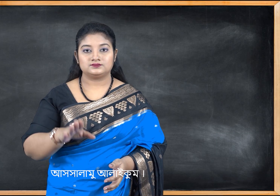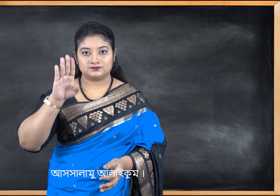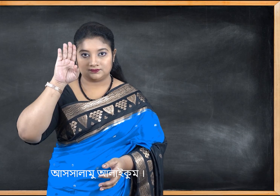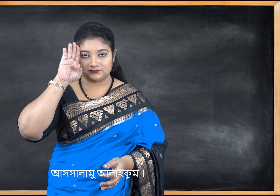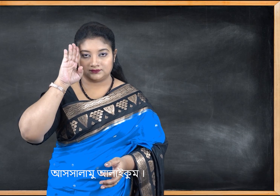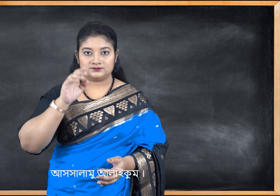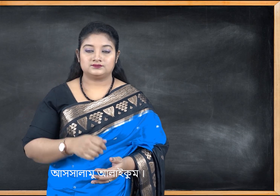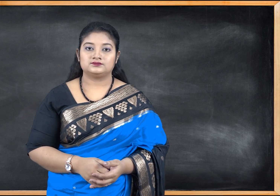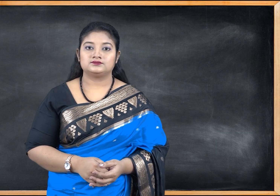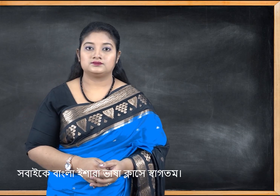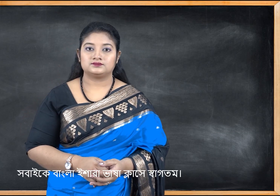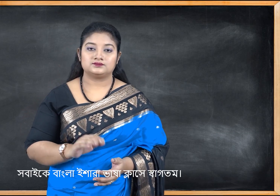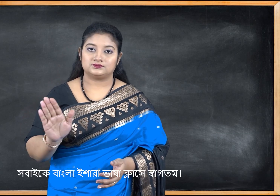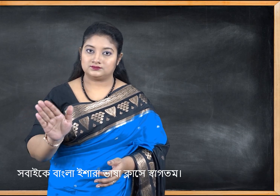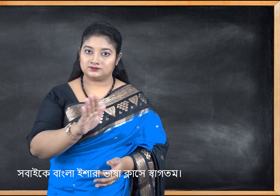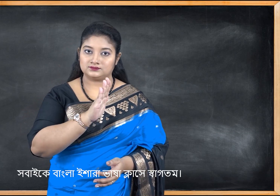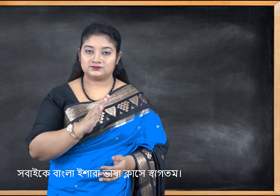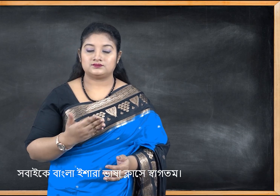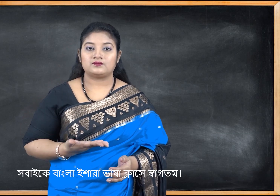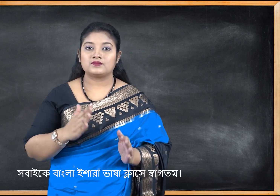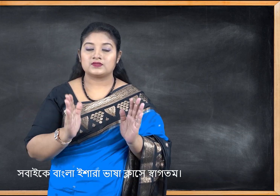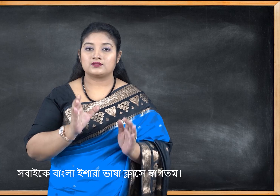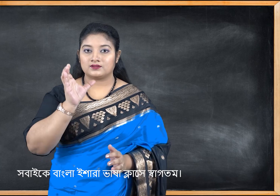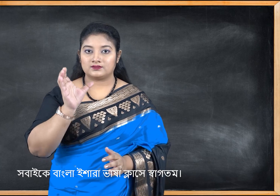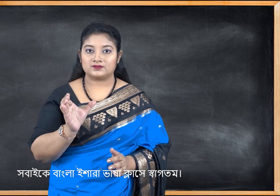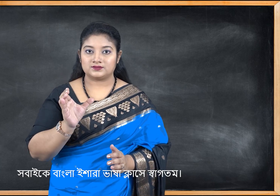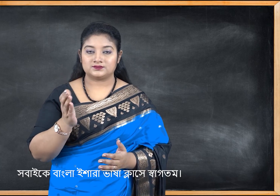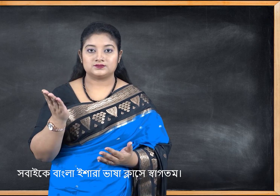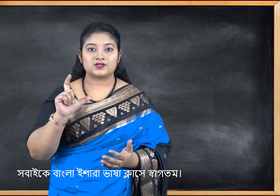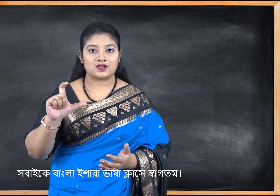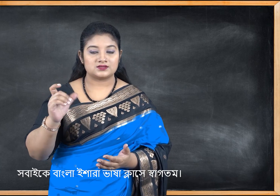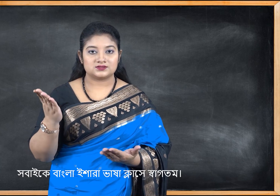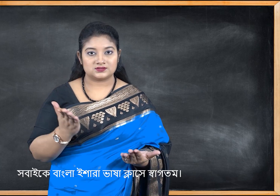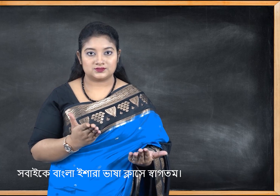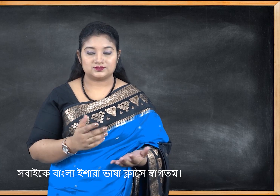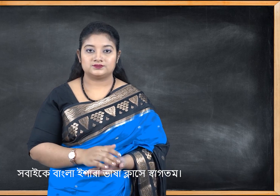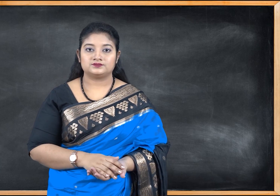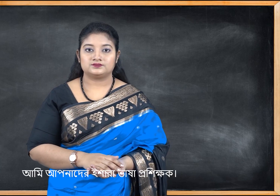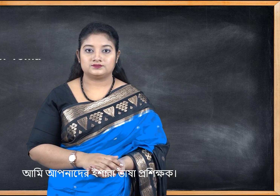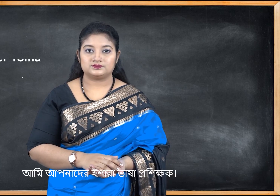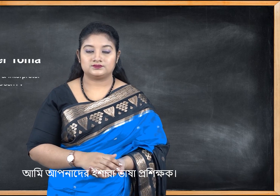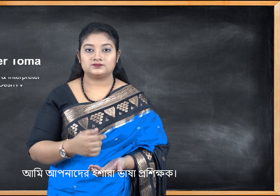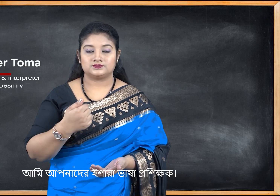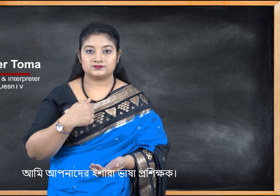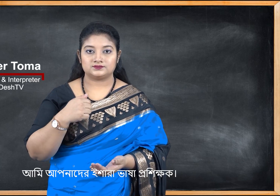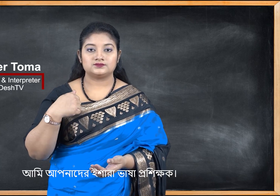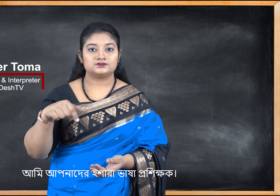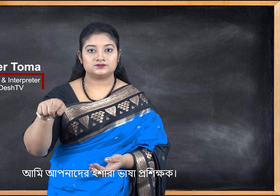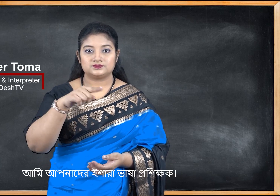আসসালামু আলাইকুম। সবাইকে বাংলা ইশারা ভাষা ক্লাসে স্বাগত। আমি আপনাদের ইশারা